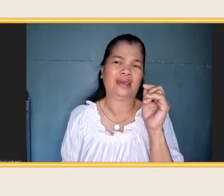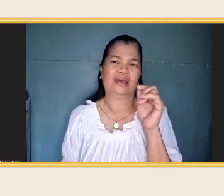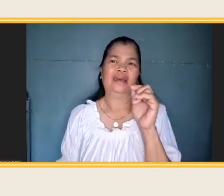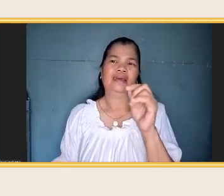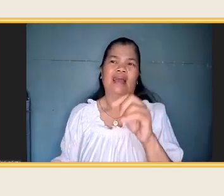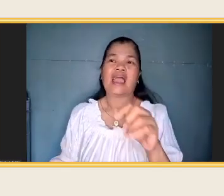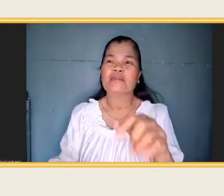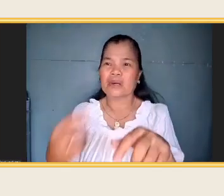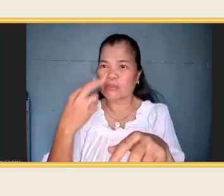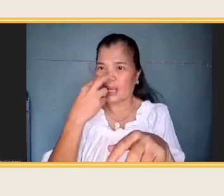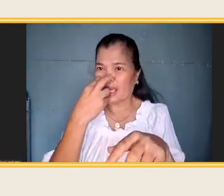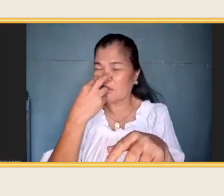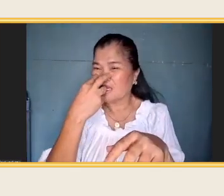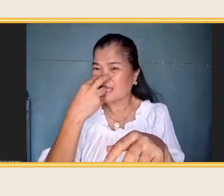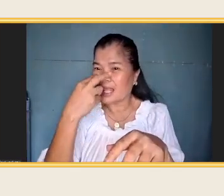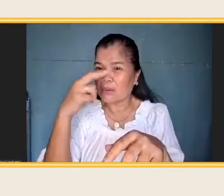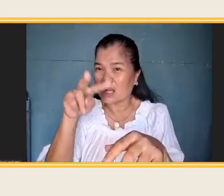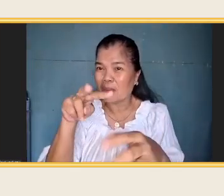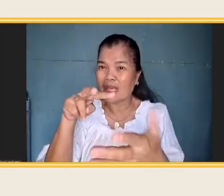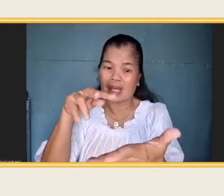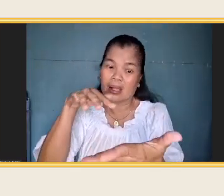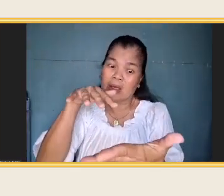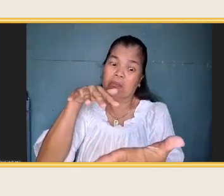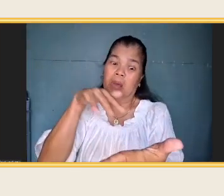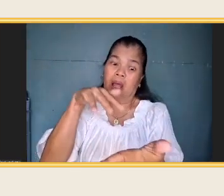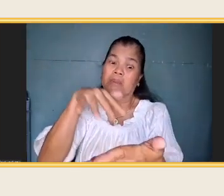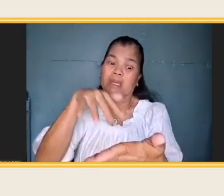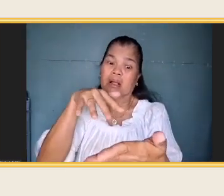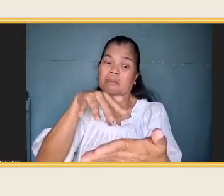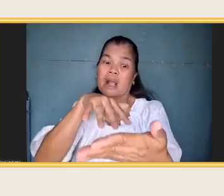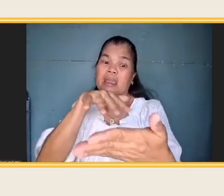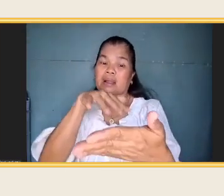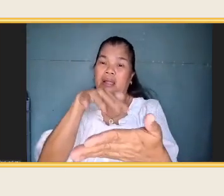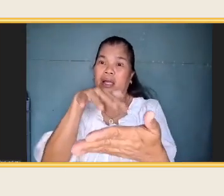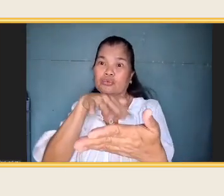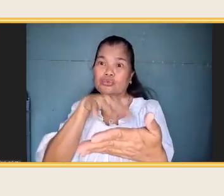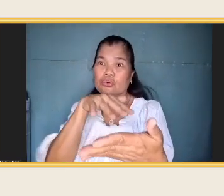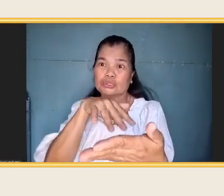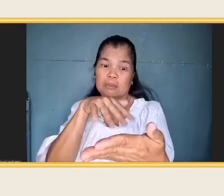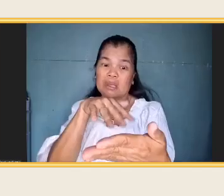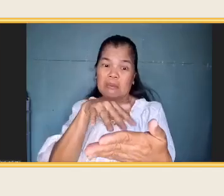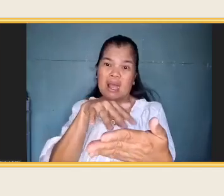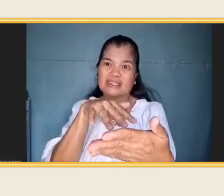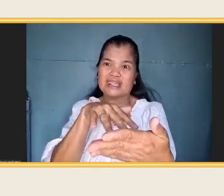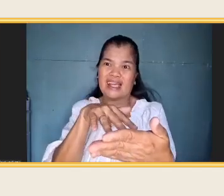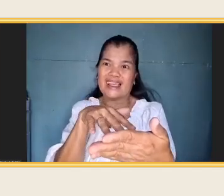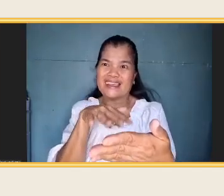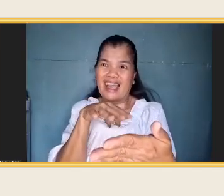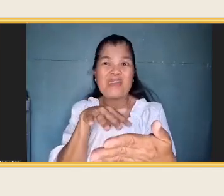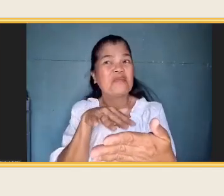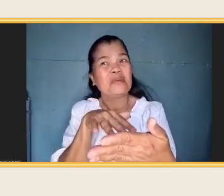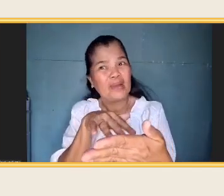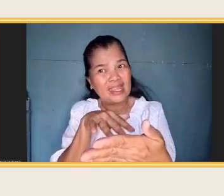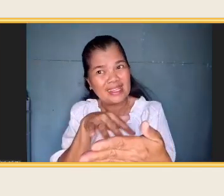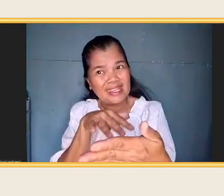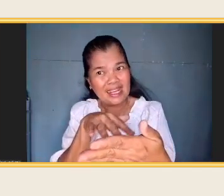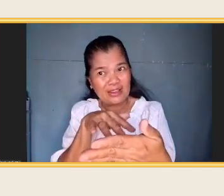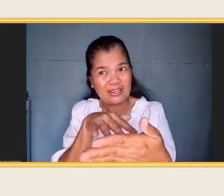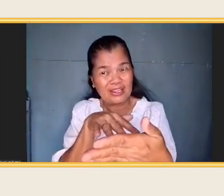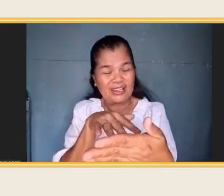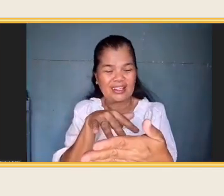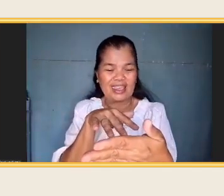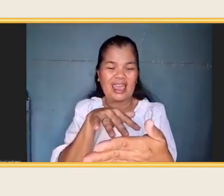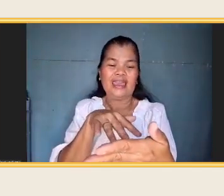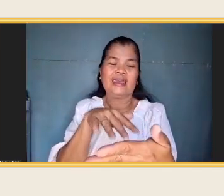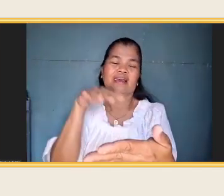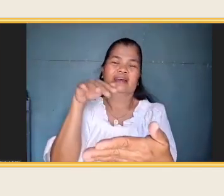hyperbole. Hyperbole. Imbis na dalawang kamay lang, maraming kamay ang nakatutok sa binabasa. Hyperbole din nila